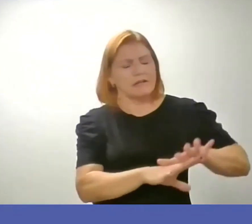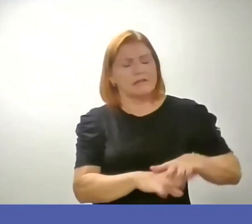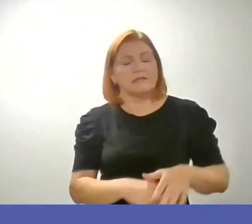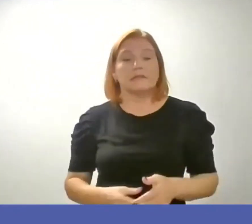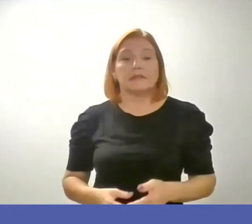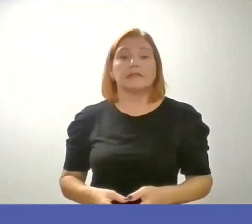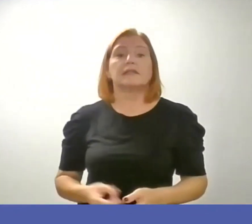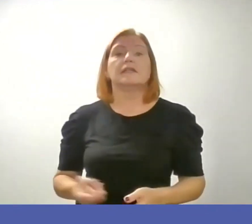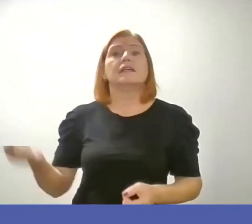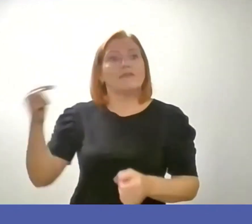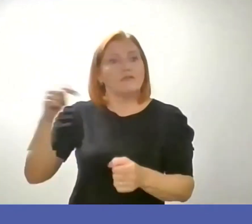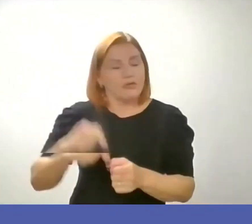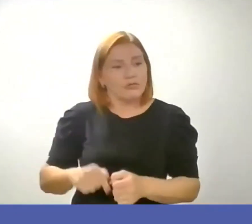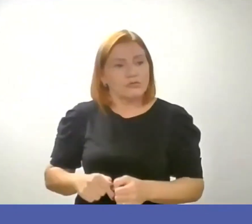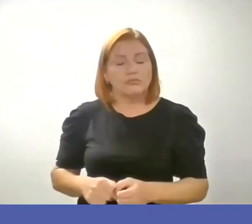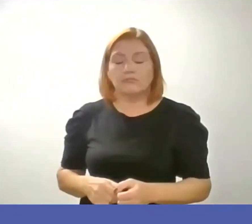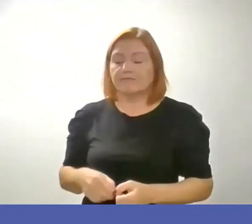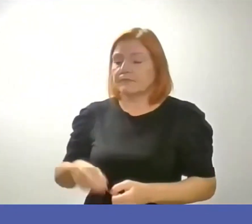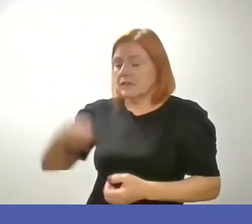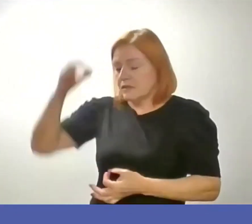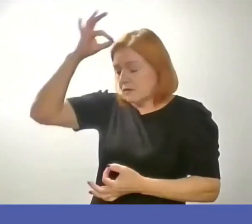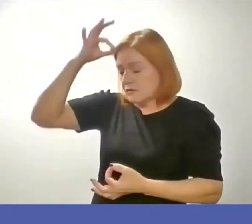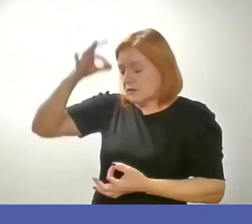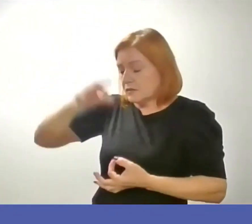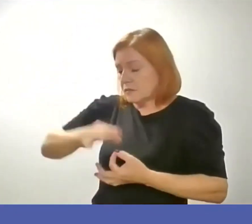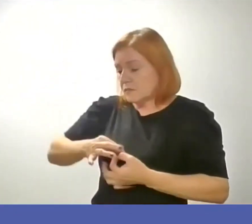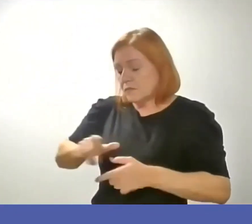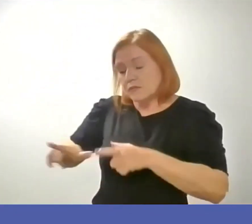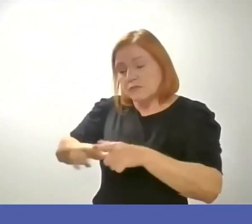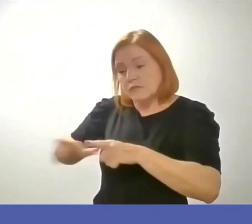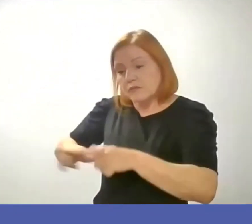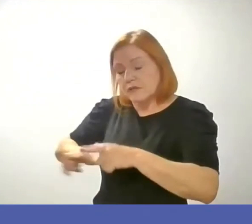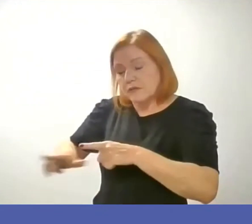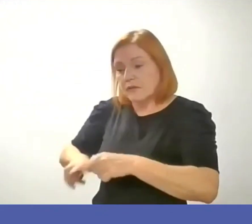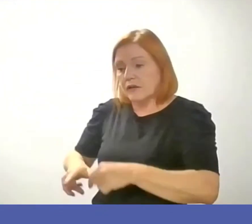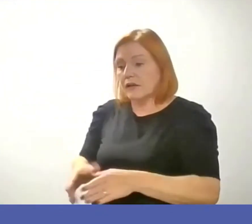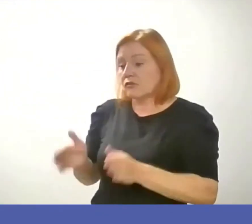Irmão, esse é o espírito do trabalhador de última hora.